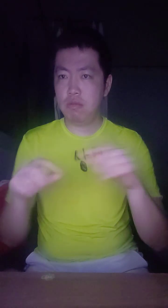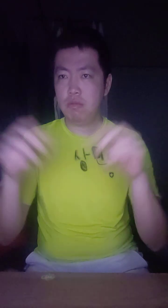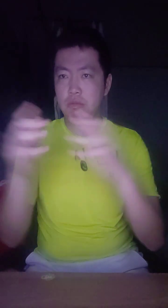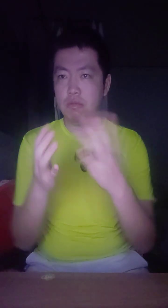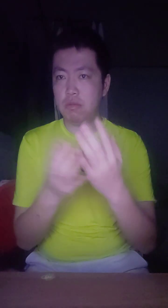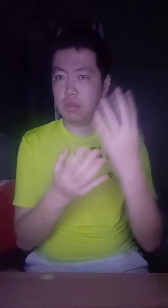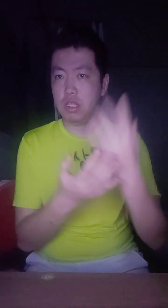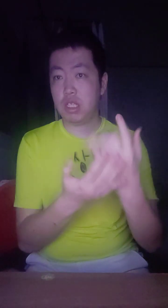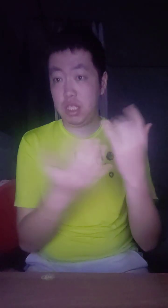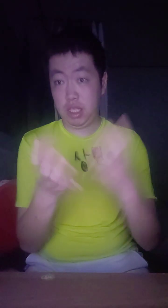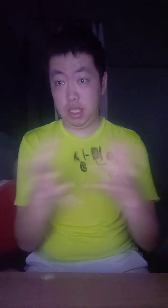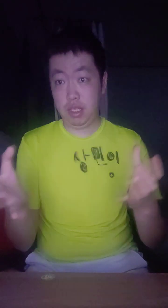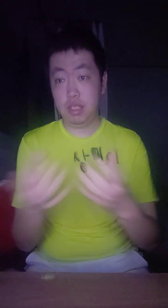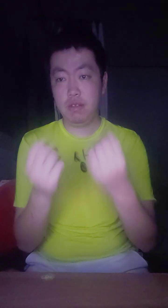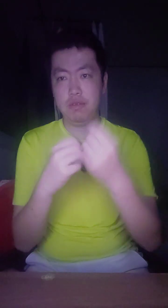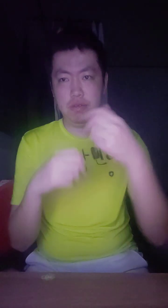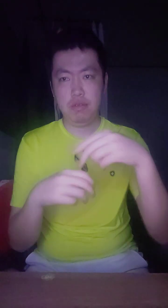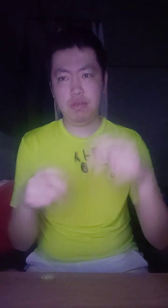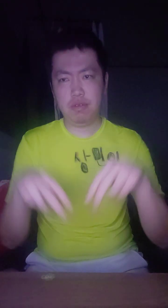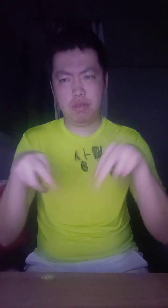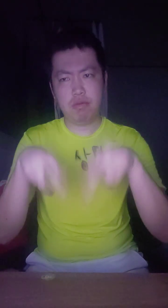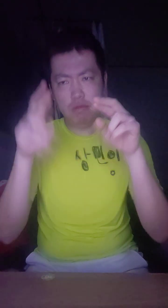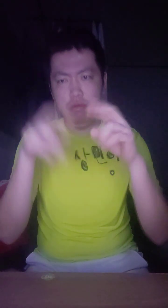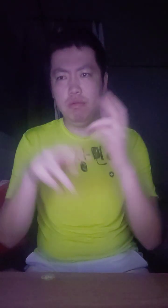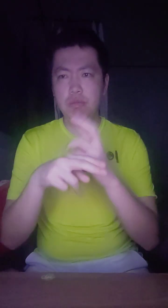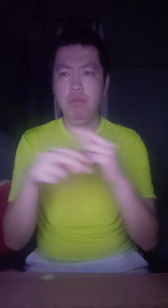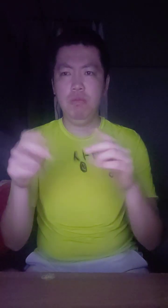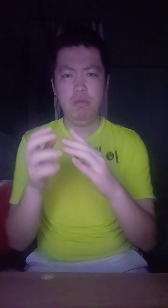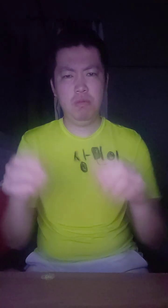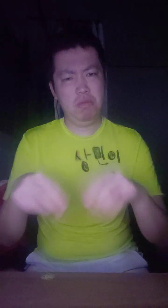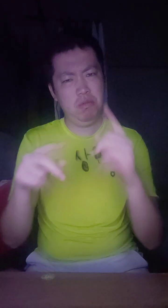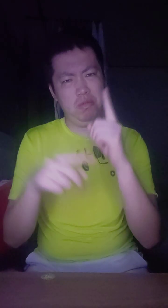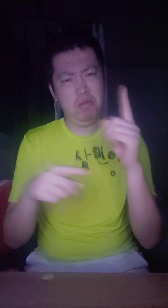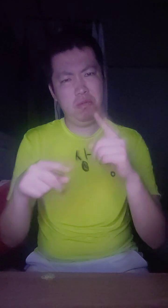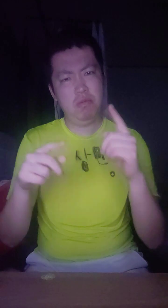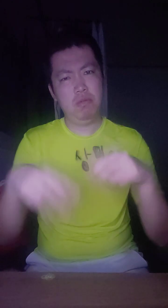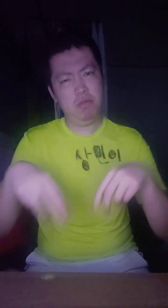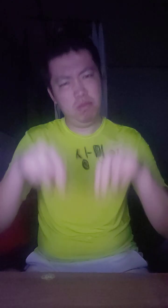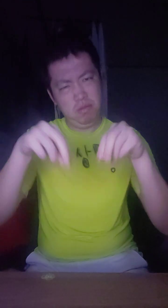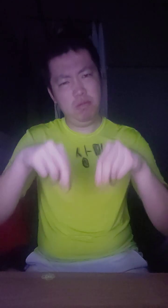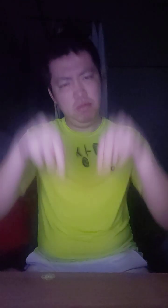규모 아파트 단지에 전기 공급이 또다시 1시간 가까이 끊겼습니다.